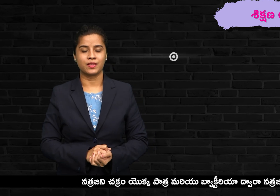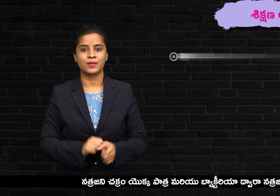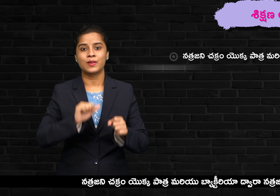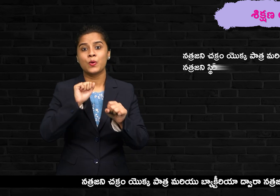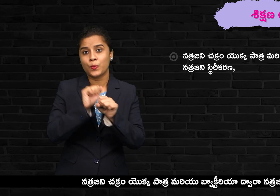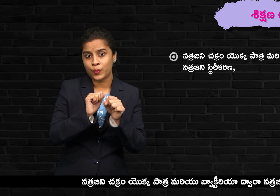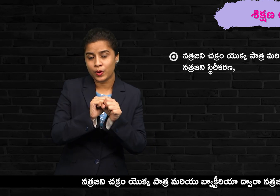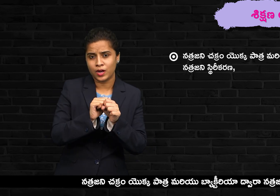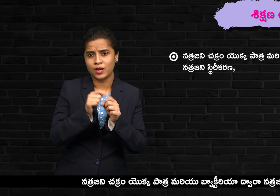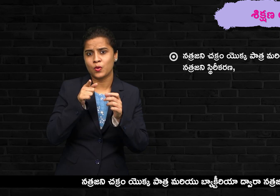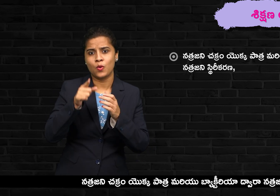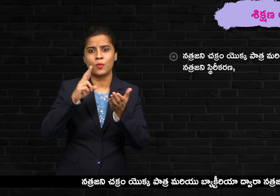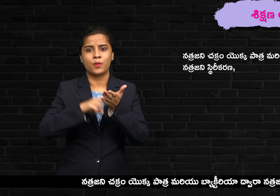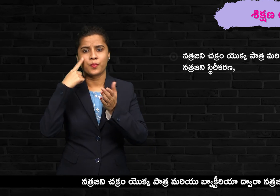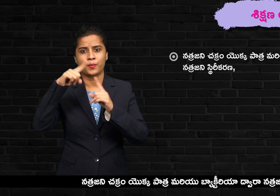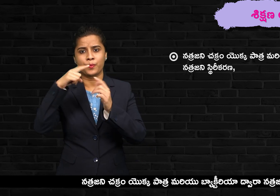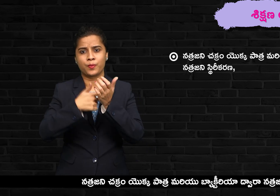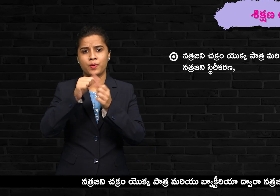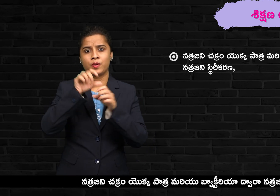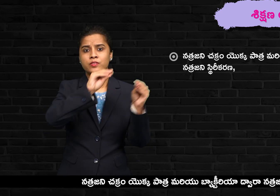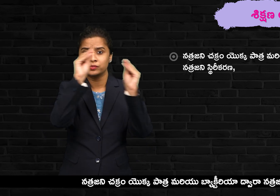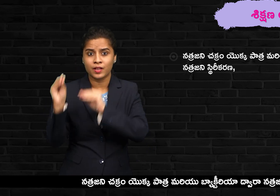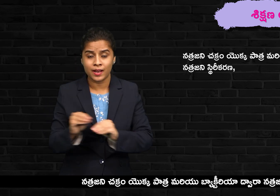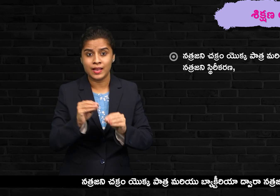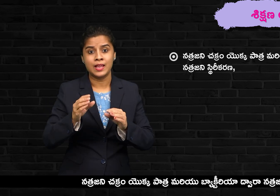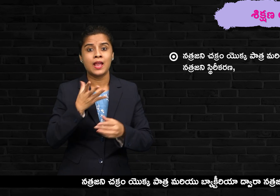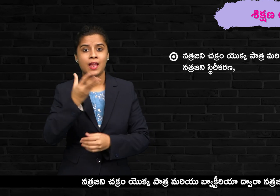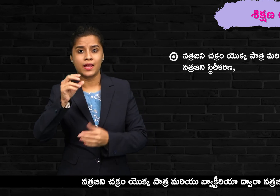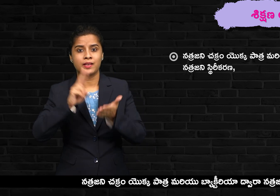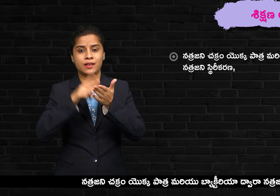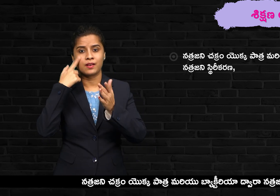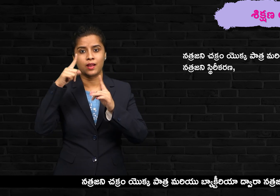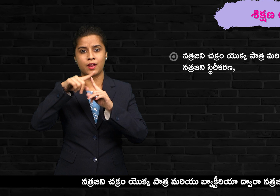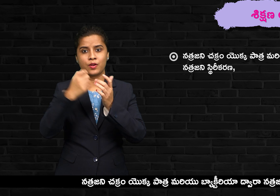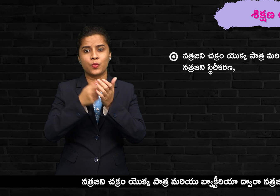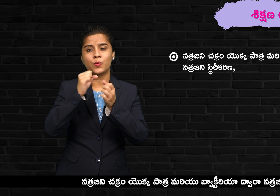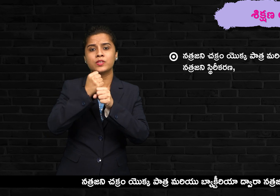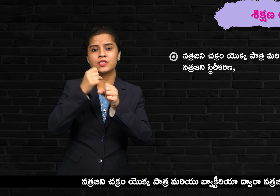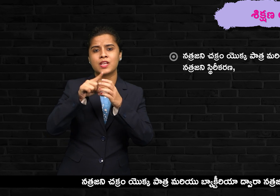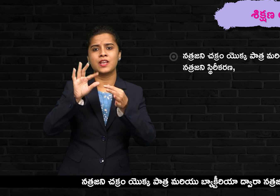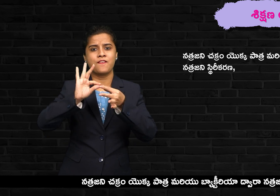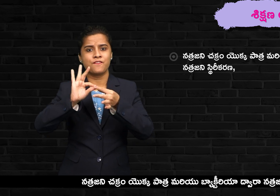నత్రజని చక్రం యొక్క పాత్ర మరియు బ్యాక్టీరియా ద్వారా నత్రజని స్థిరీకరణ.